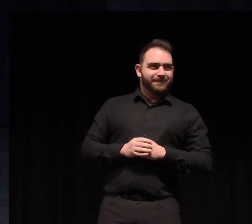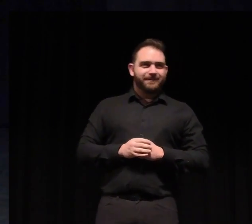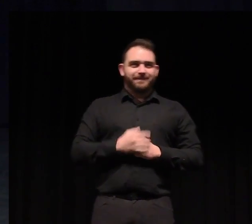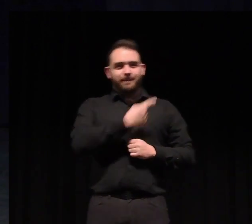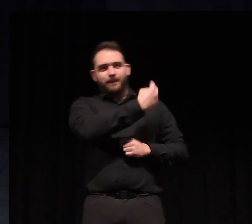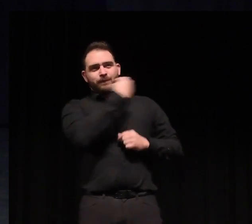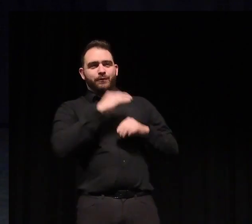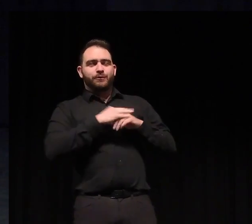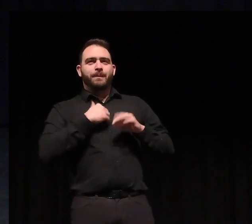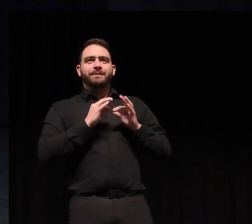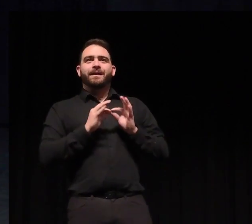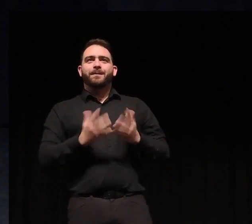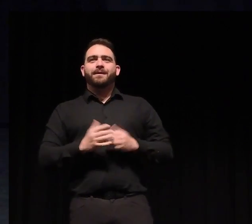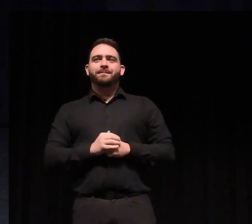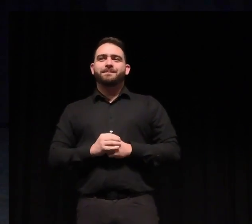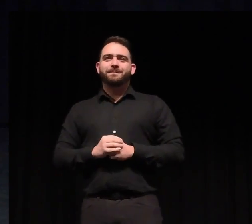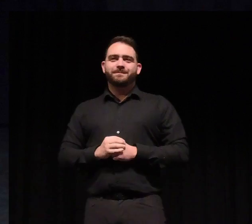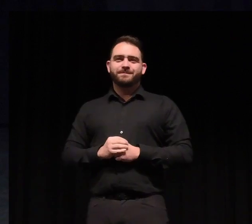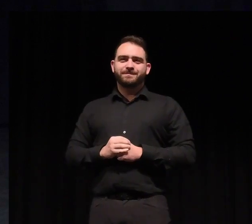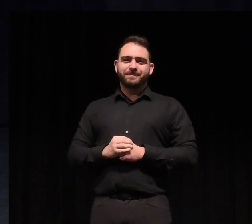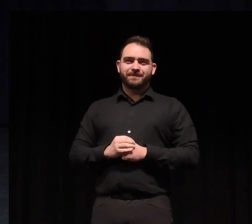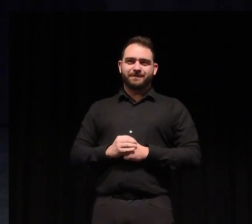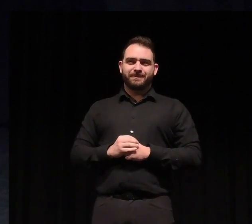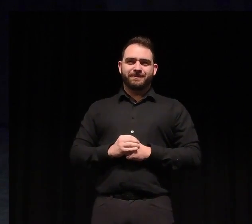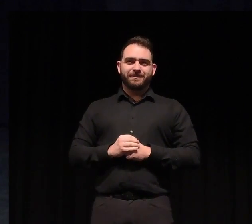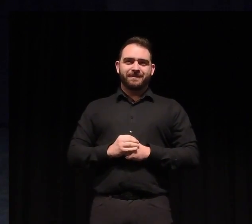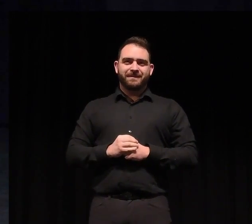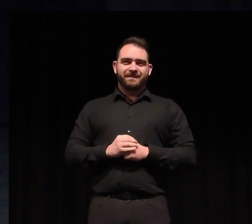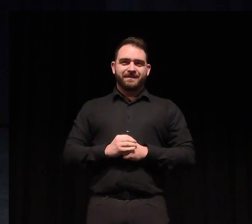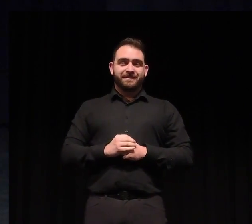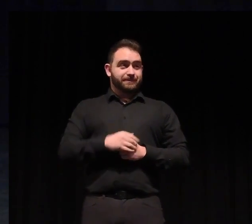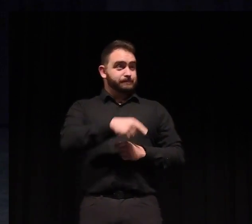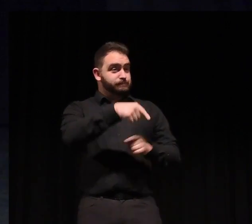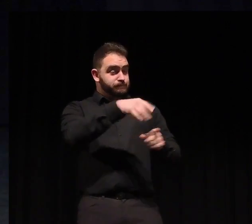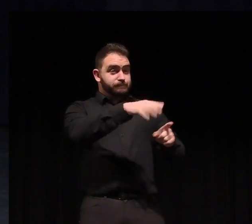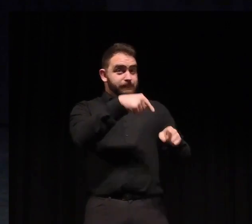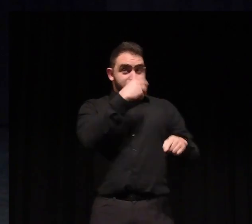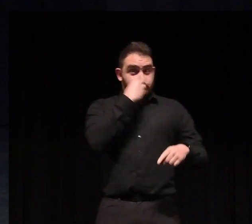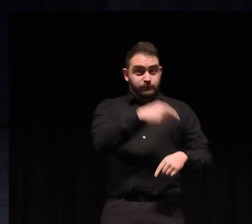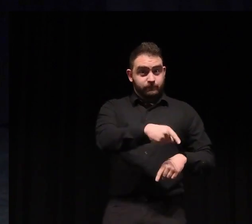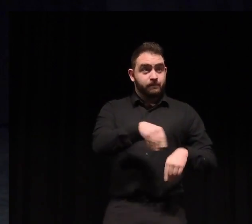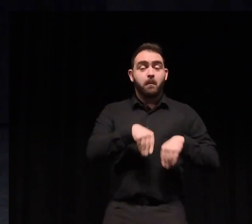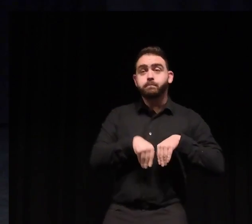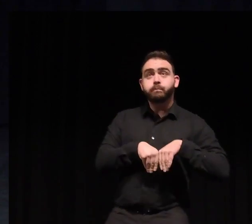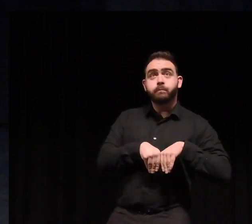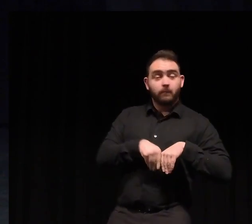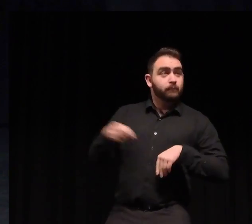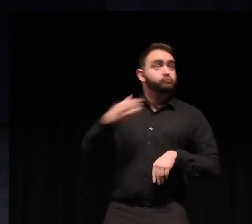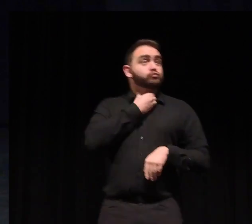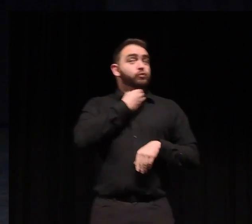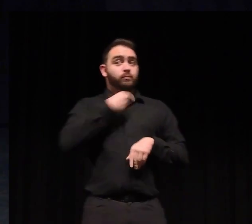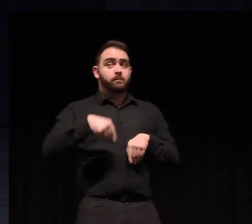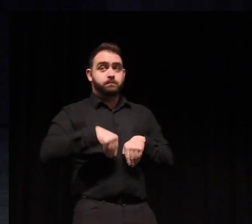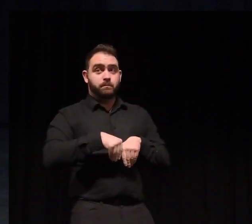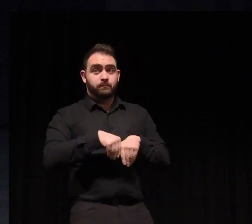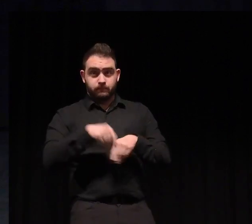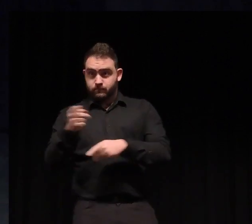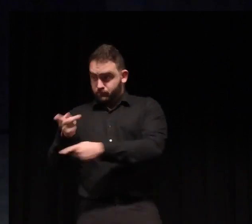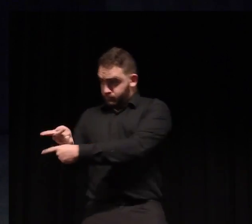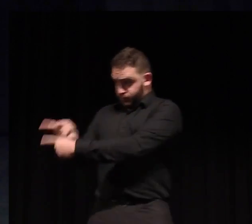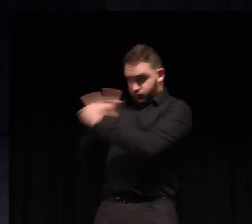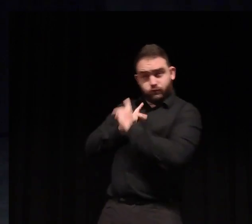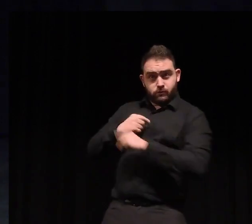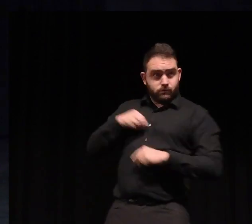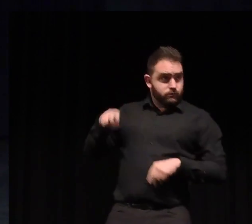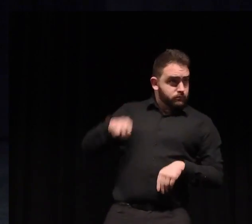Alors, il a dit « Hey, grenouille, est-ce que je peux emprunter certains de tes seaux? C'est pour un projet